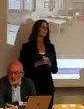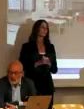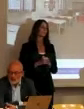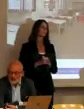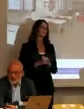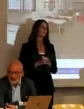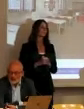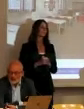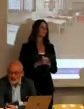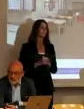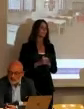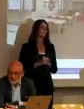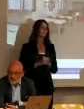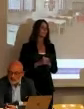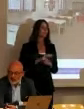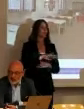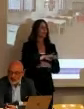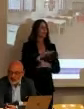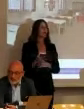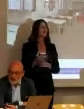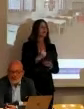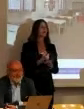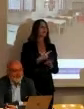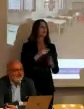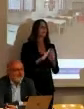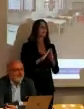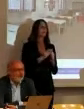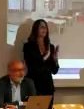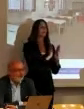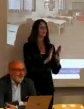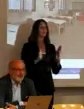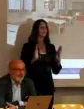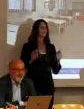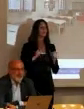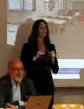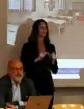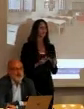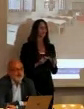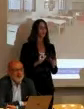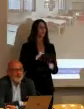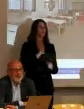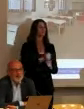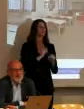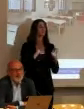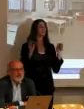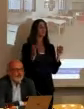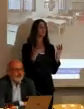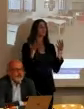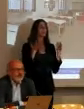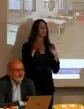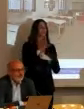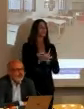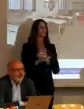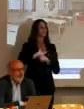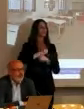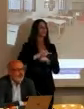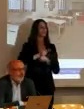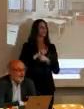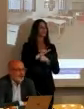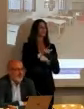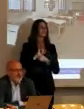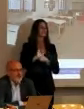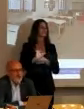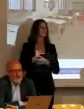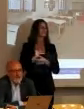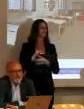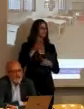Questa è un'altra importante biblioteca, è la sezione di storia dell'arte Luigi Grassi, probabilmente in questo momento la più prestigiosa biblioteca aperta a